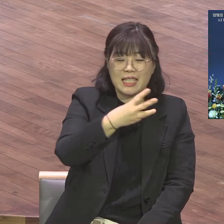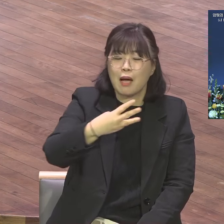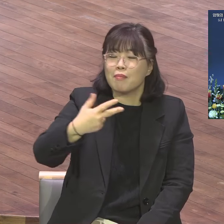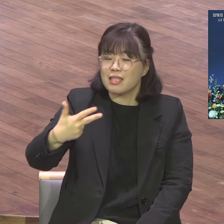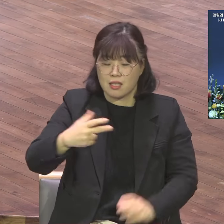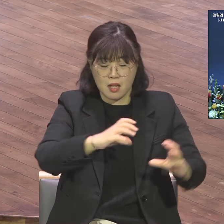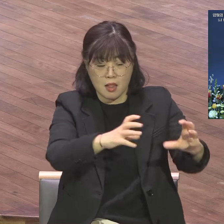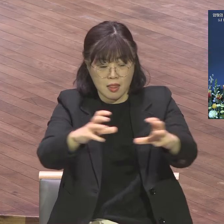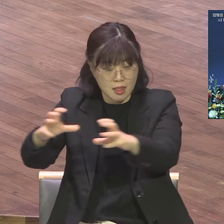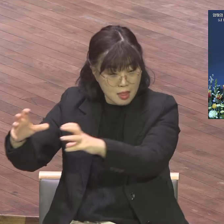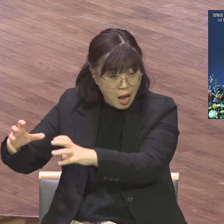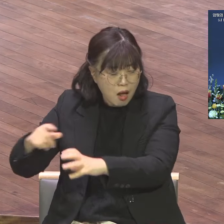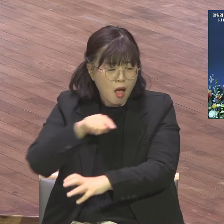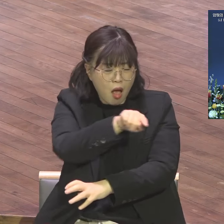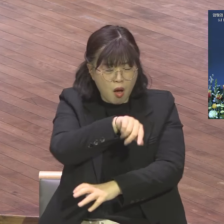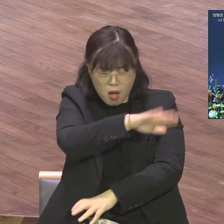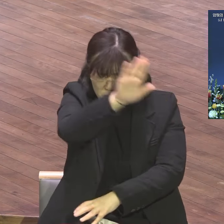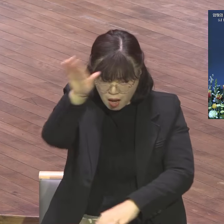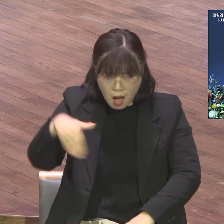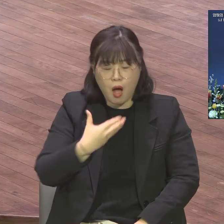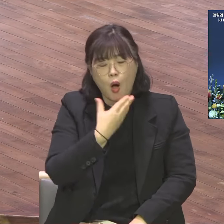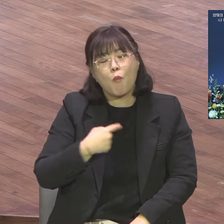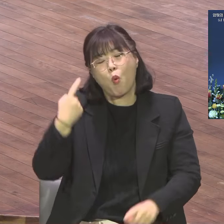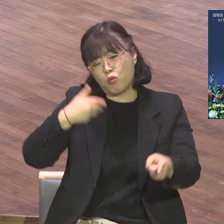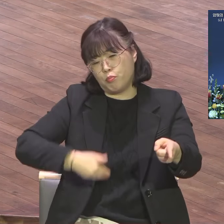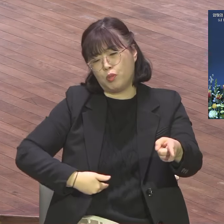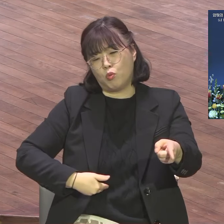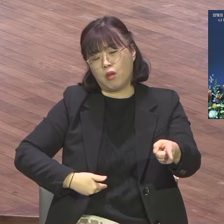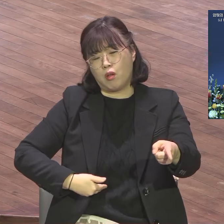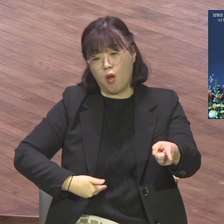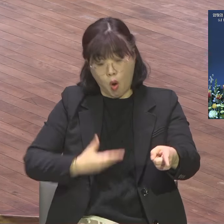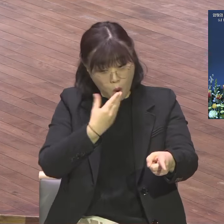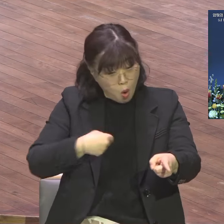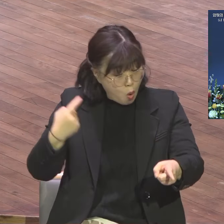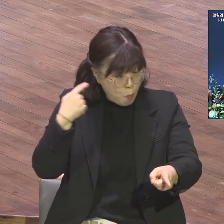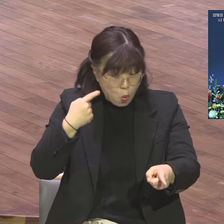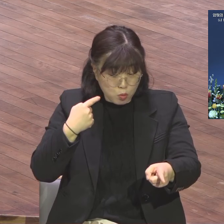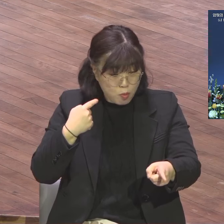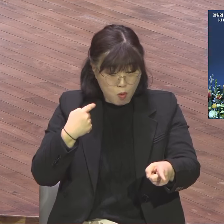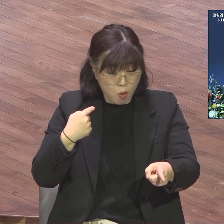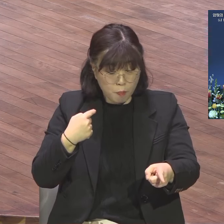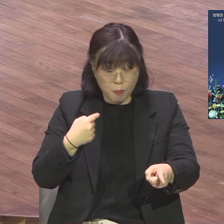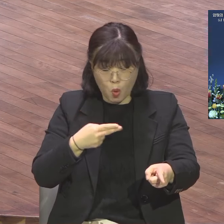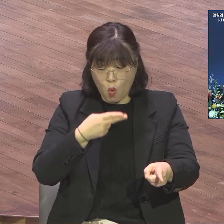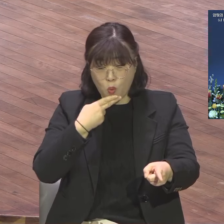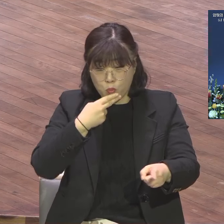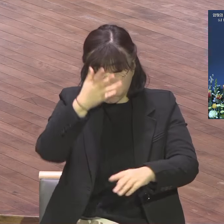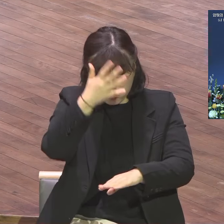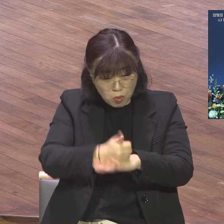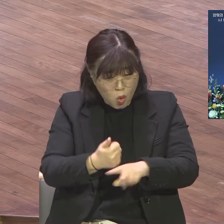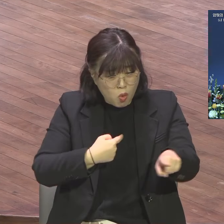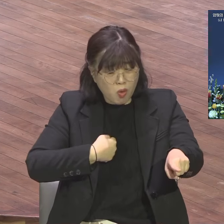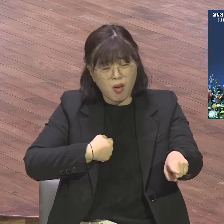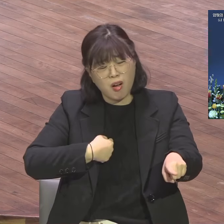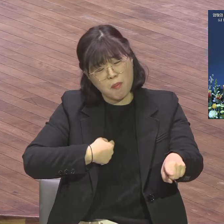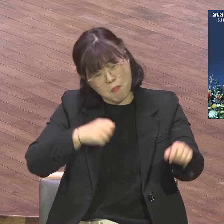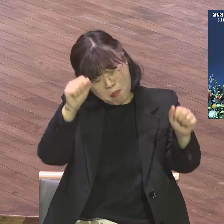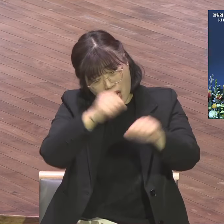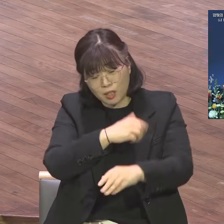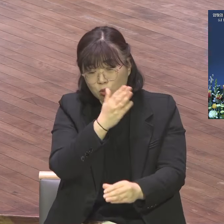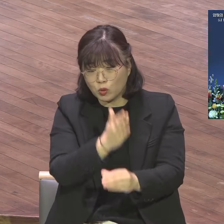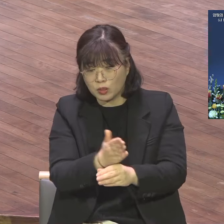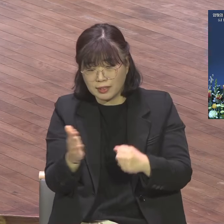다 치유받아야 돼요. 복음으로 치유돼야 돼요. 복음 몰라요. 복음 모르니까 치유되지 않지요. 우리가 그